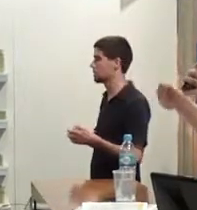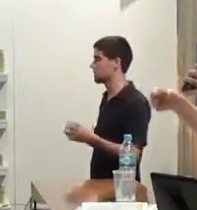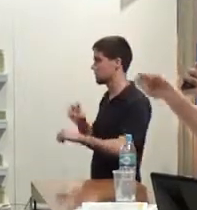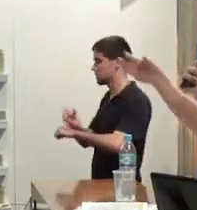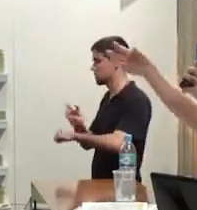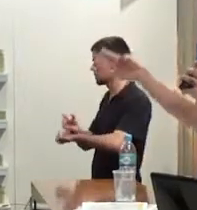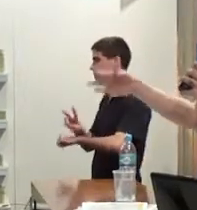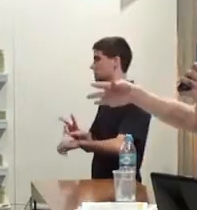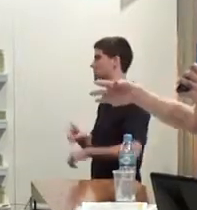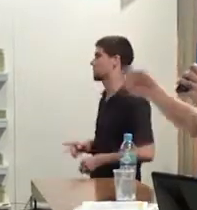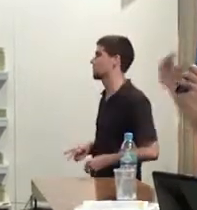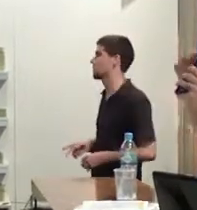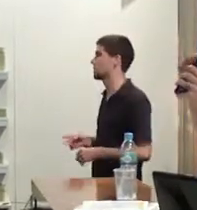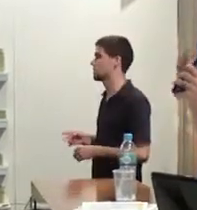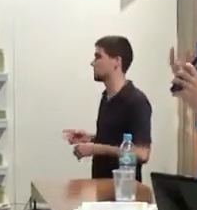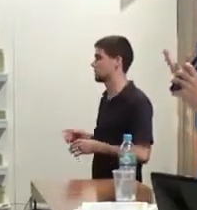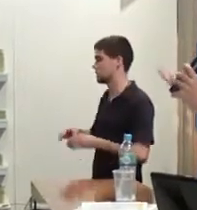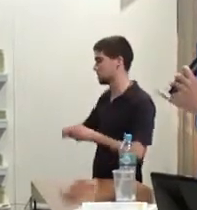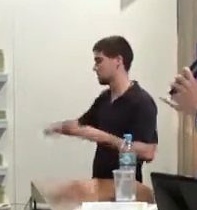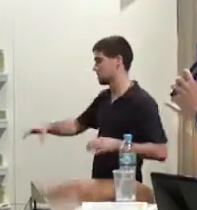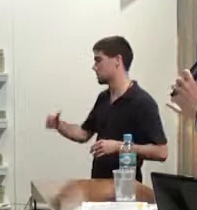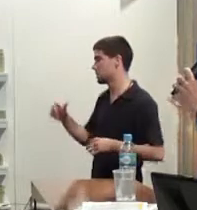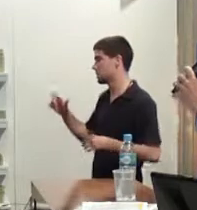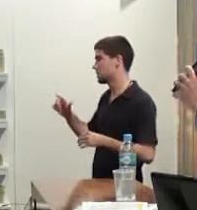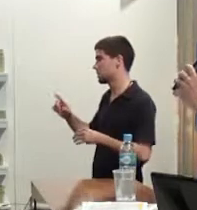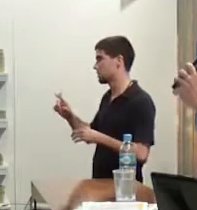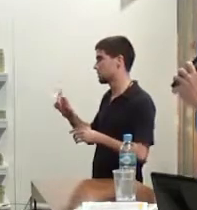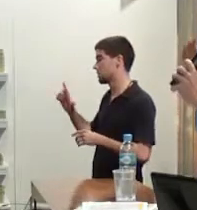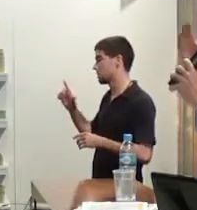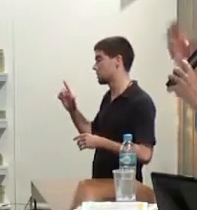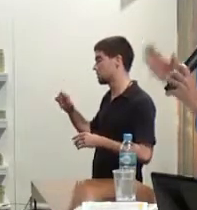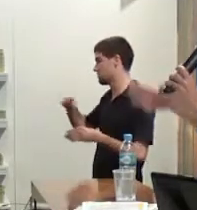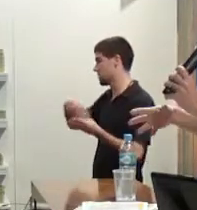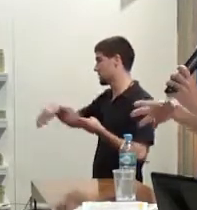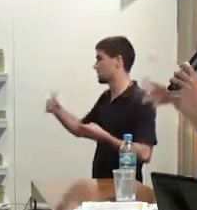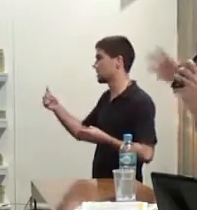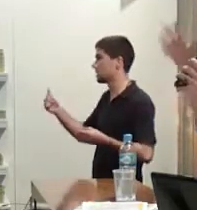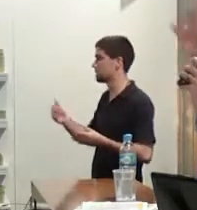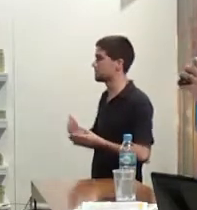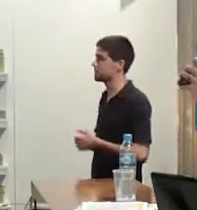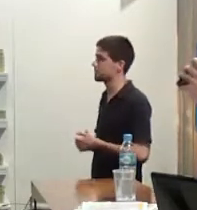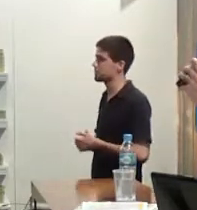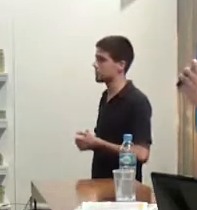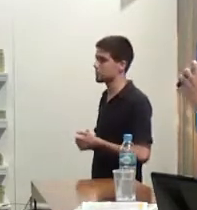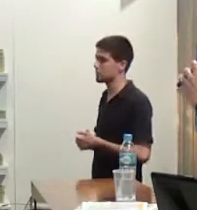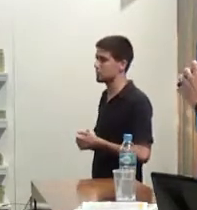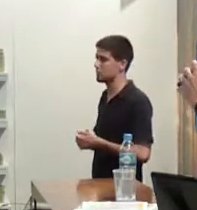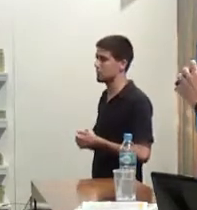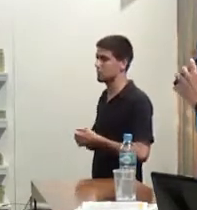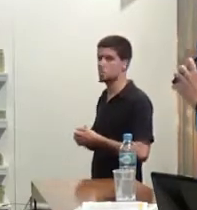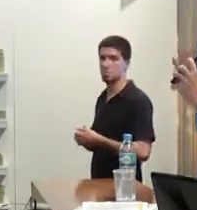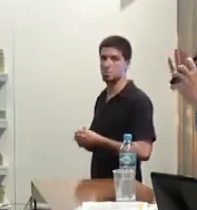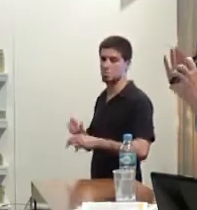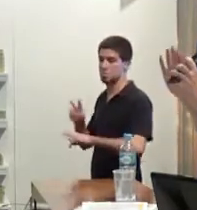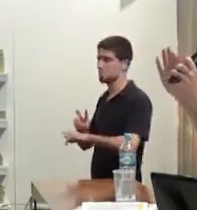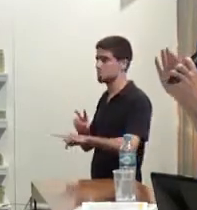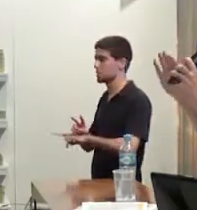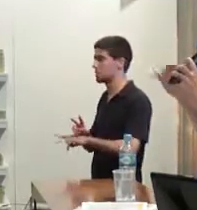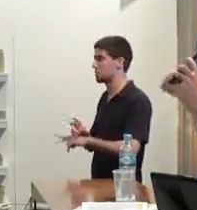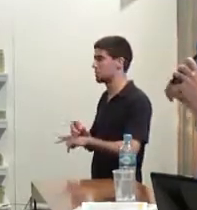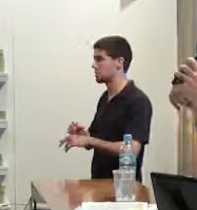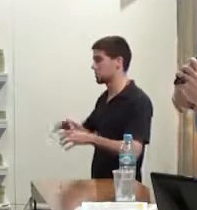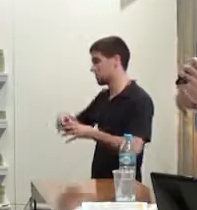más cercanas a Plaza de Mayo, como es la estación Perú, las boleterías,